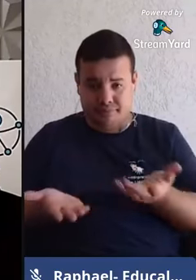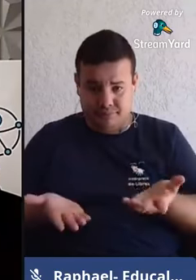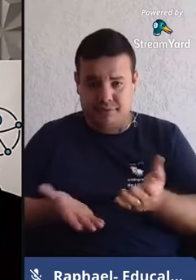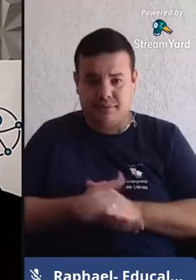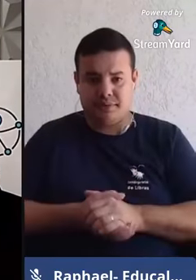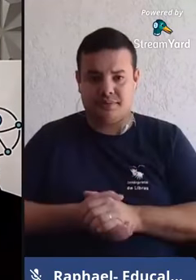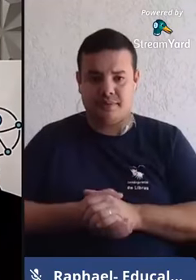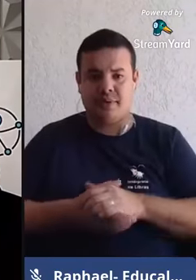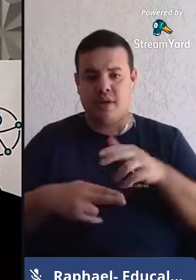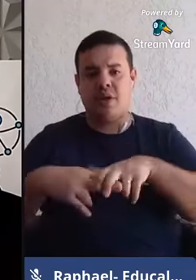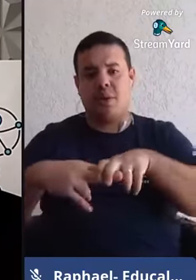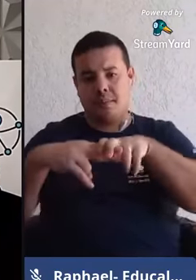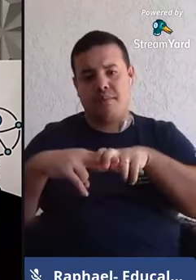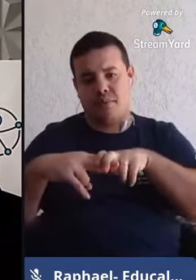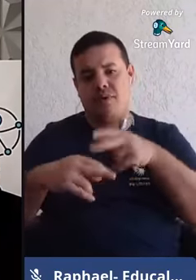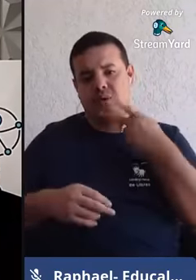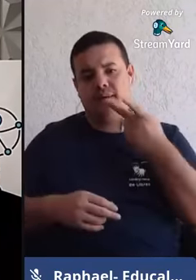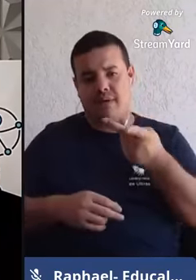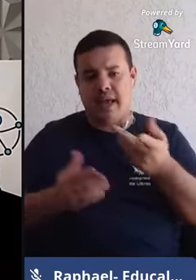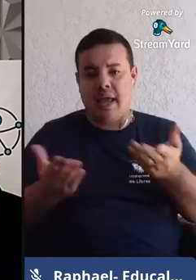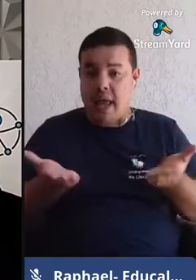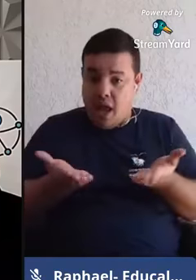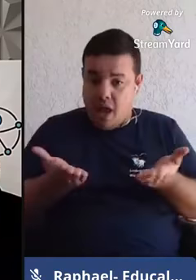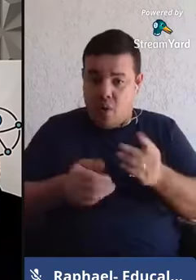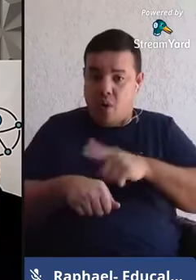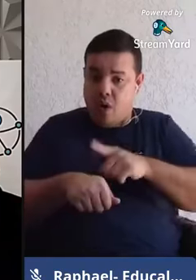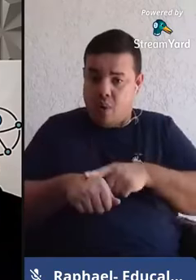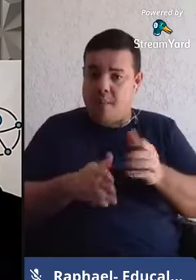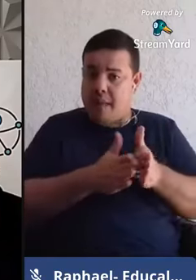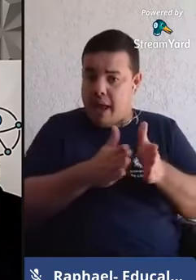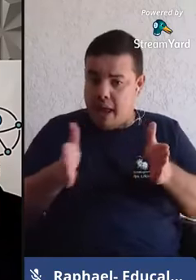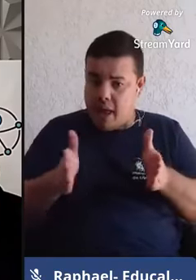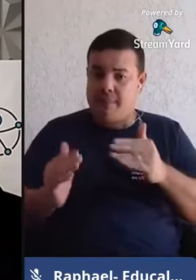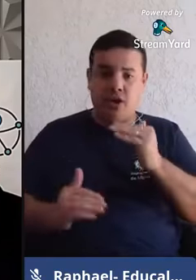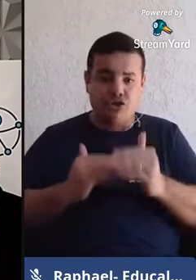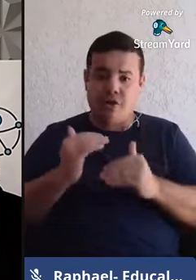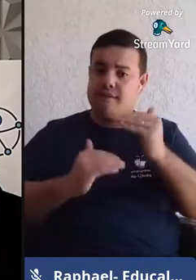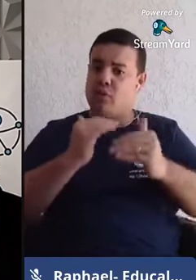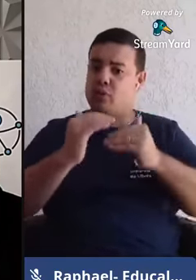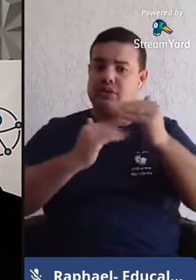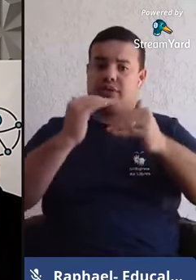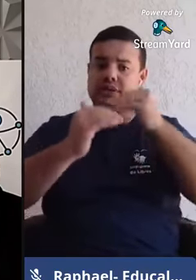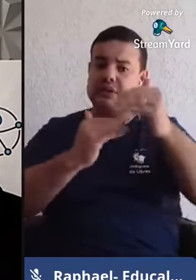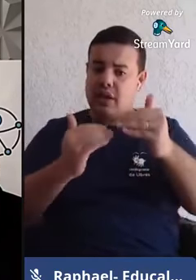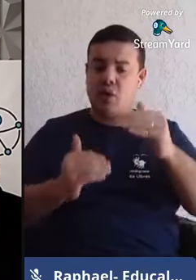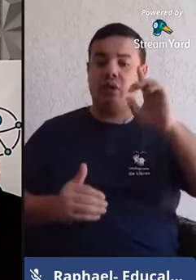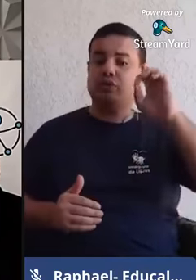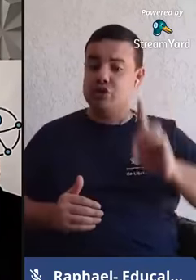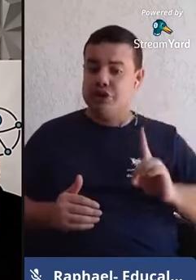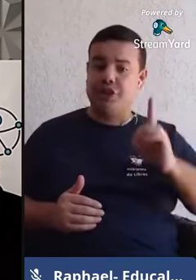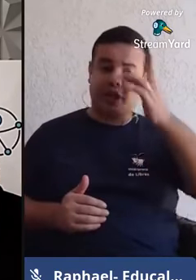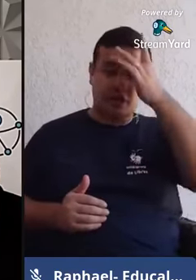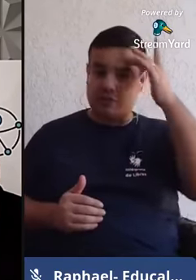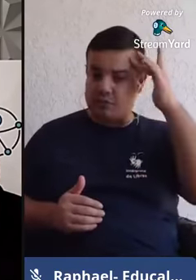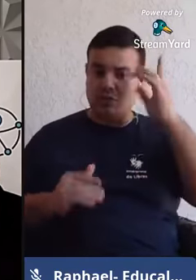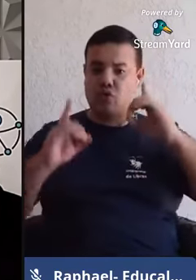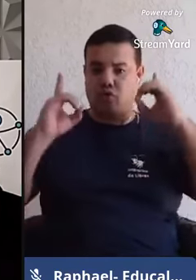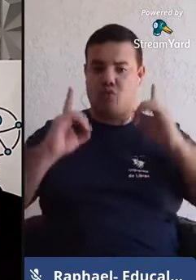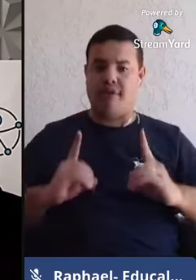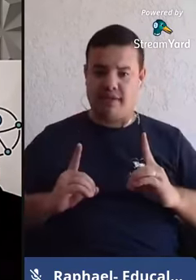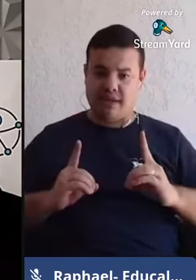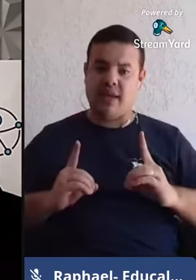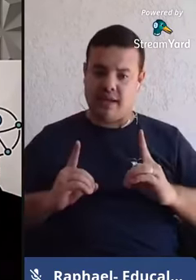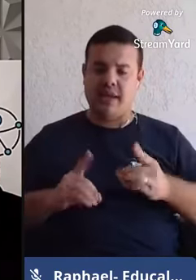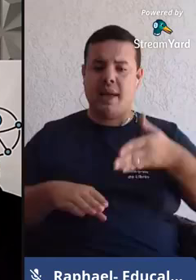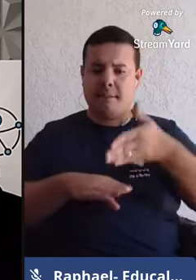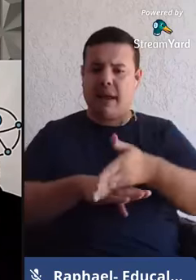por isso que eu te falei, né? Quer dizer, a gente está numa época de grande evolução na questão dos direitos das pessoas com deficiência, da